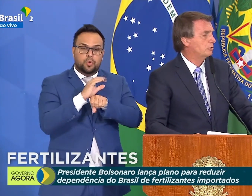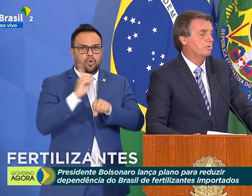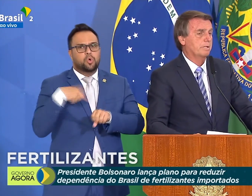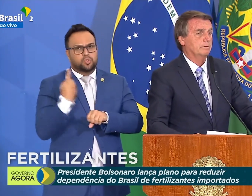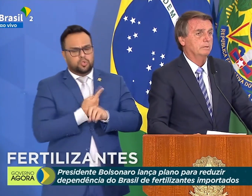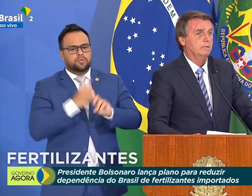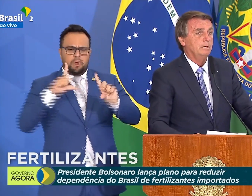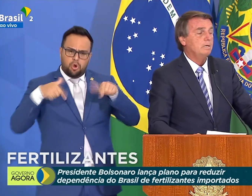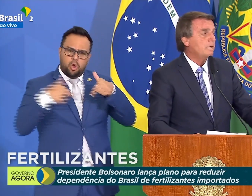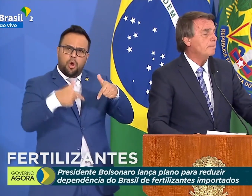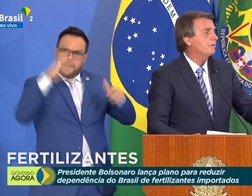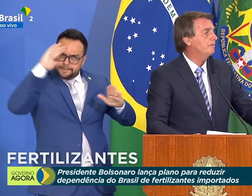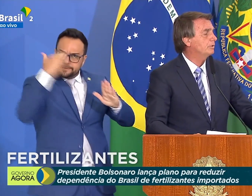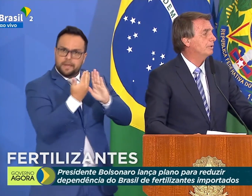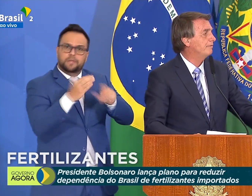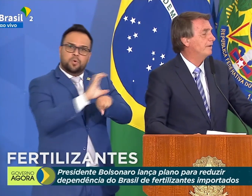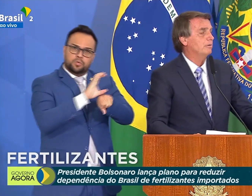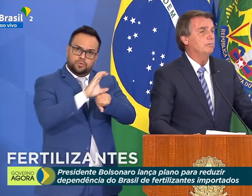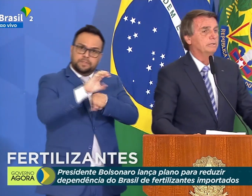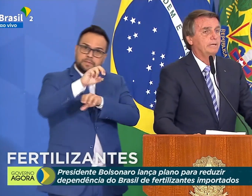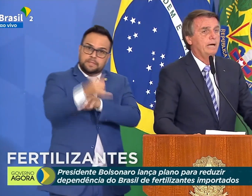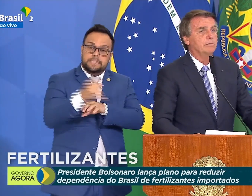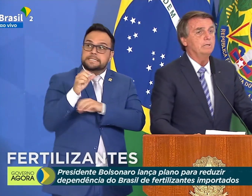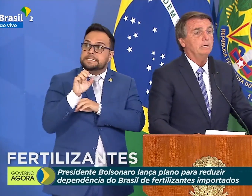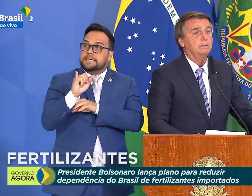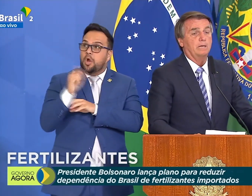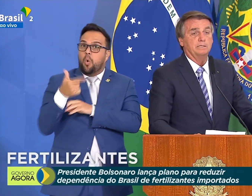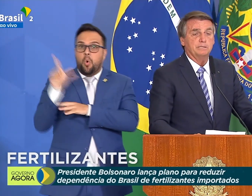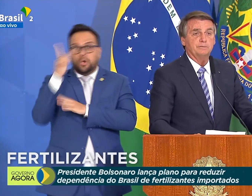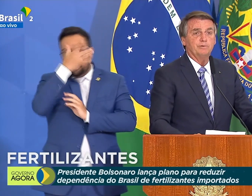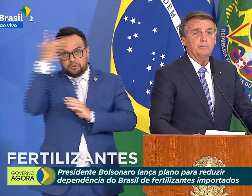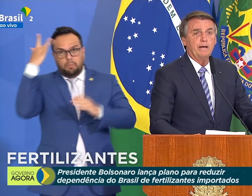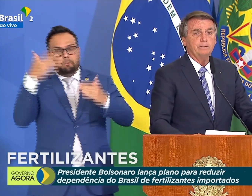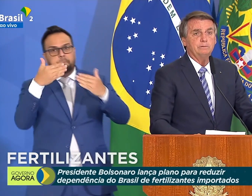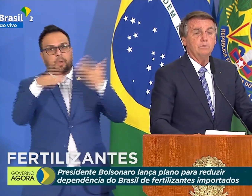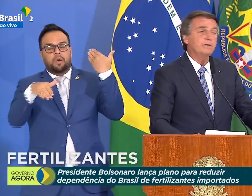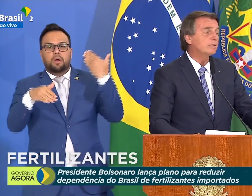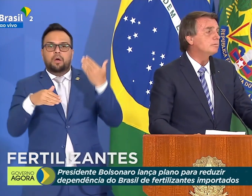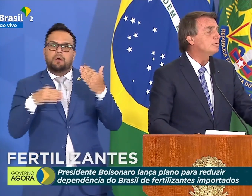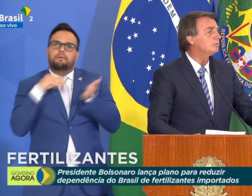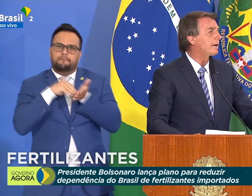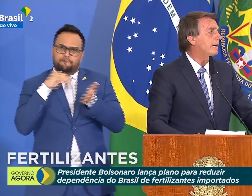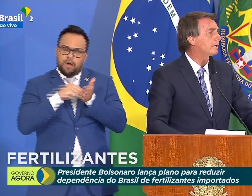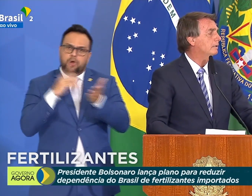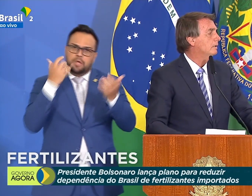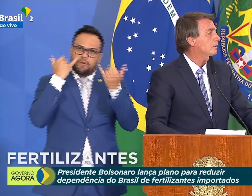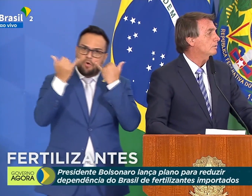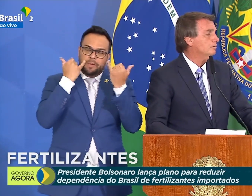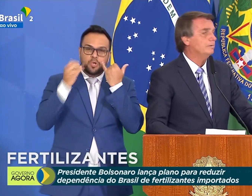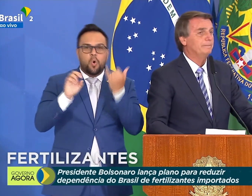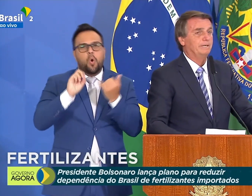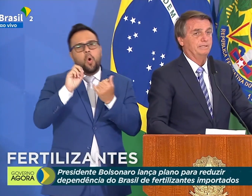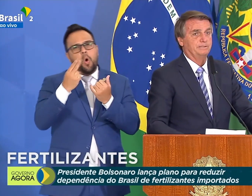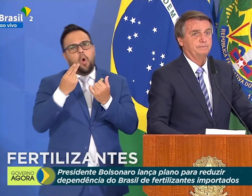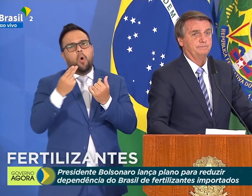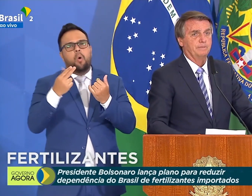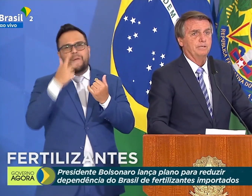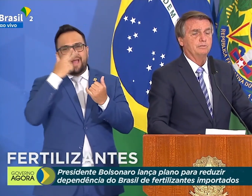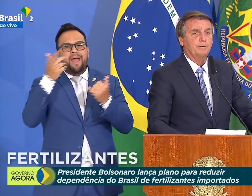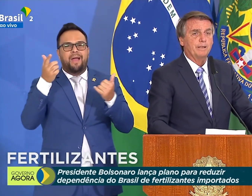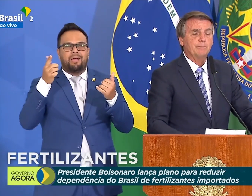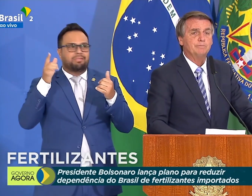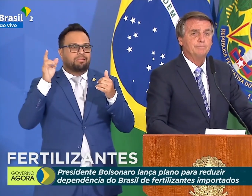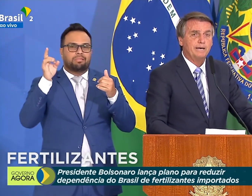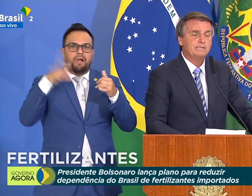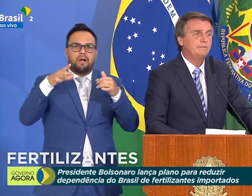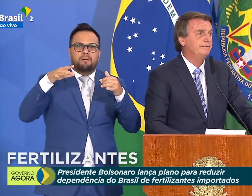nossa Constituição. Quem, porventura, fala o contrário, está desinformado ou quer tumultuar um ambiente. E